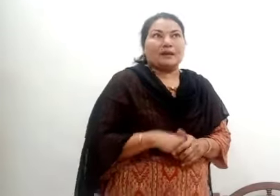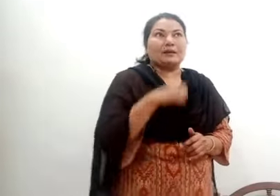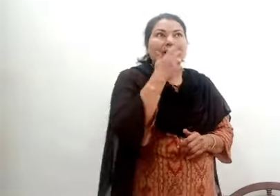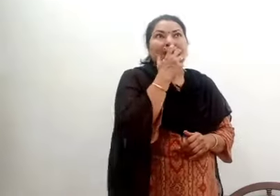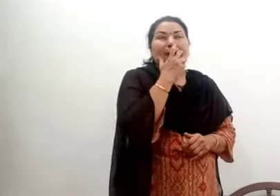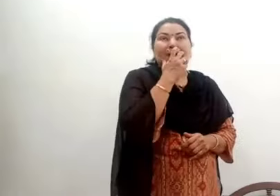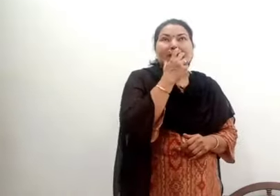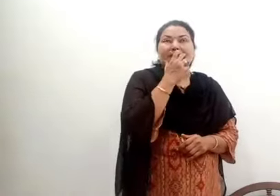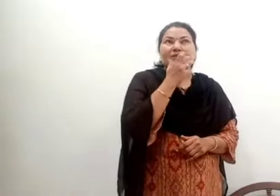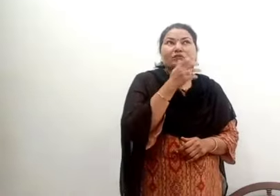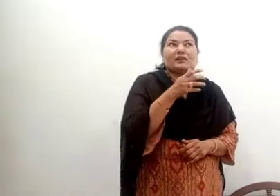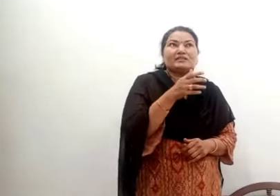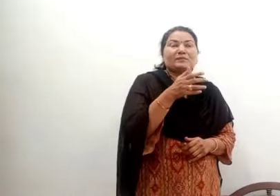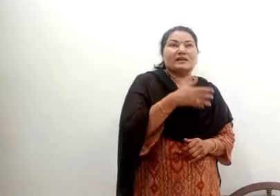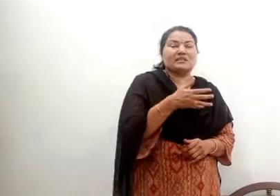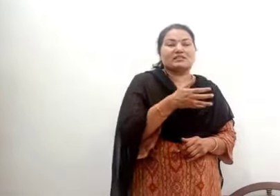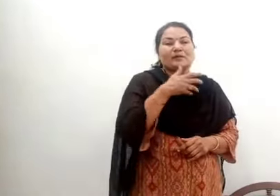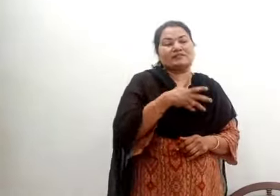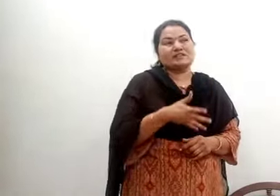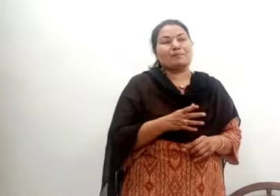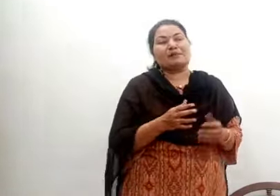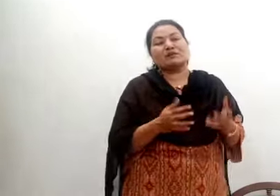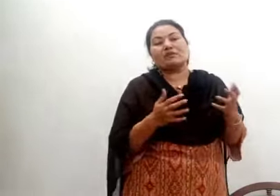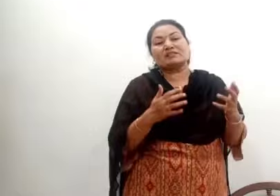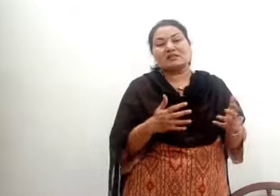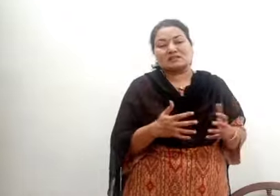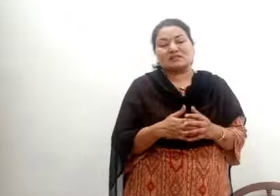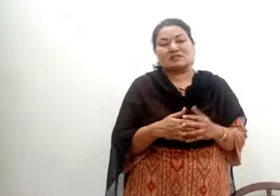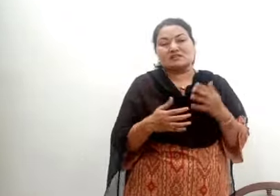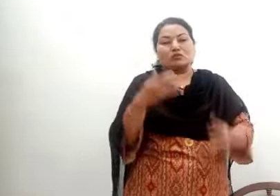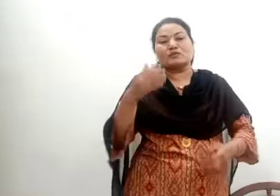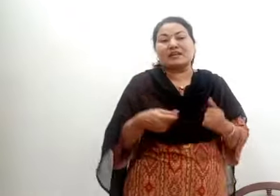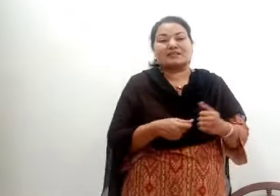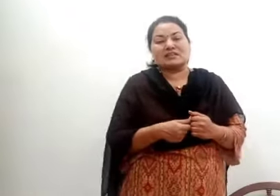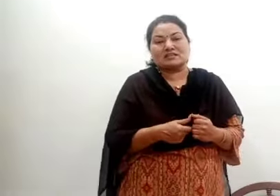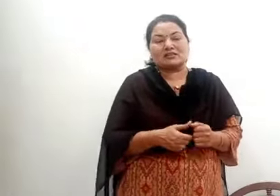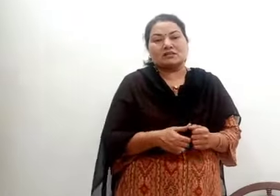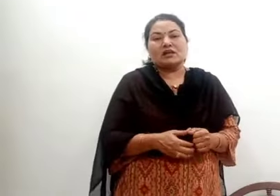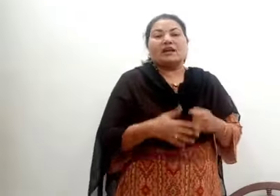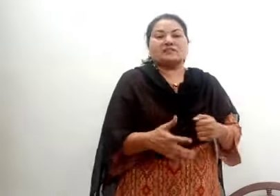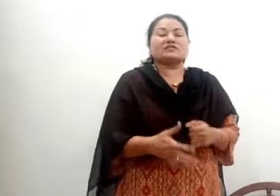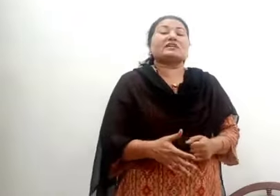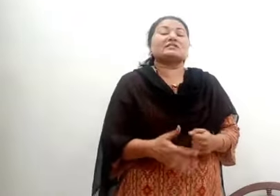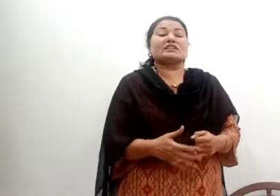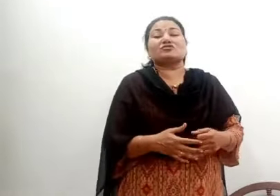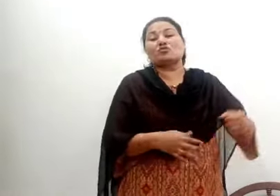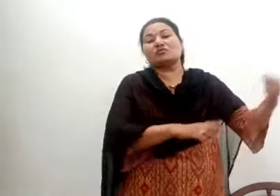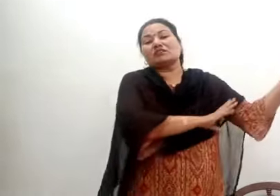आणि याच्यामध्ये तुम्हाला जर पाहायचं असेल, बेस्ट एक्झाम्पल जेव्हा रेसलर्स असतात जे खूप सारी एक्सरसाइज करतात, एक्सरसाइज करून ते त्यांचे